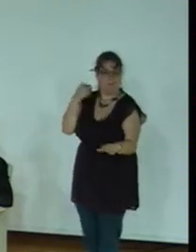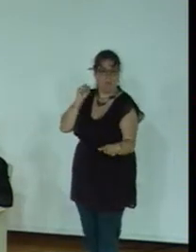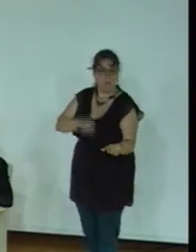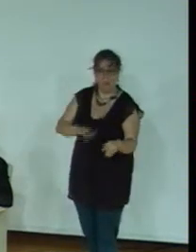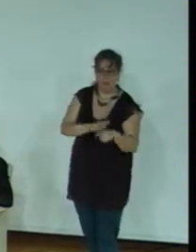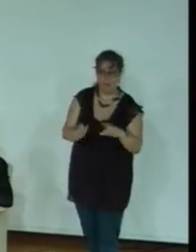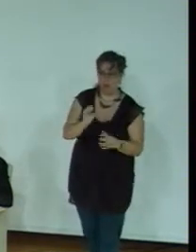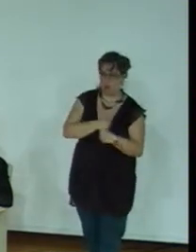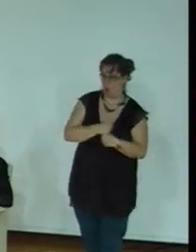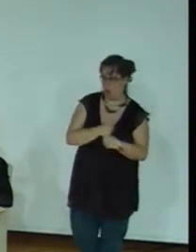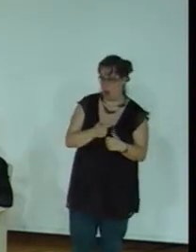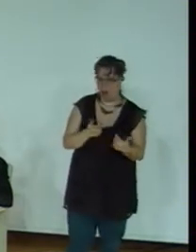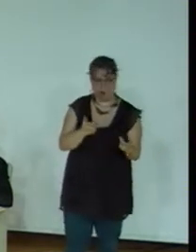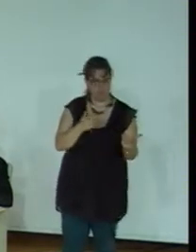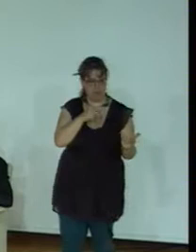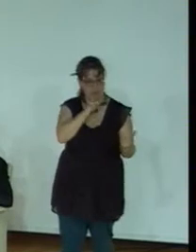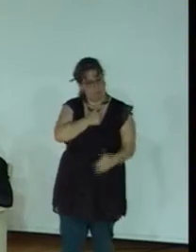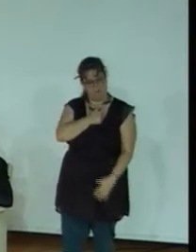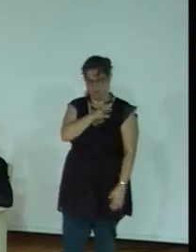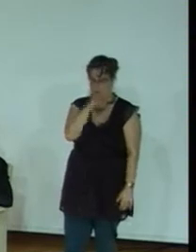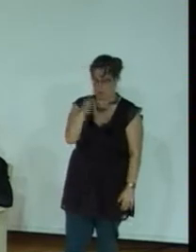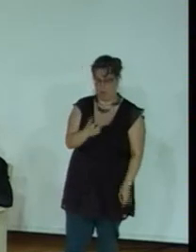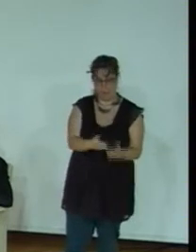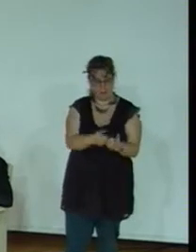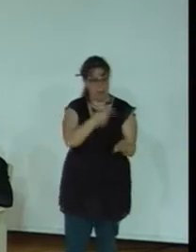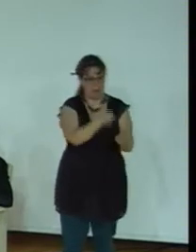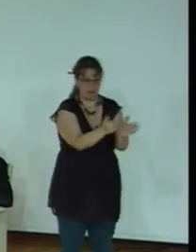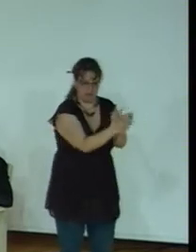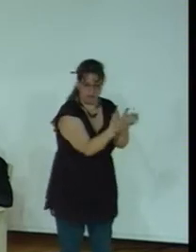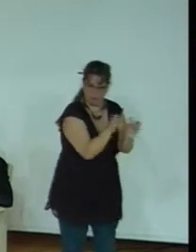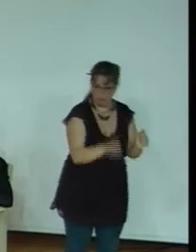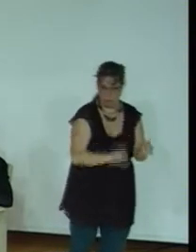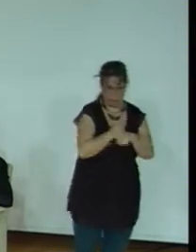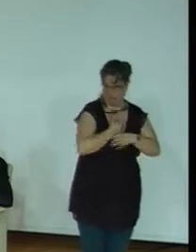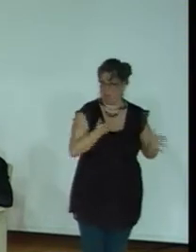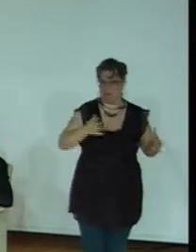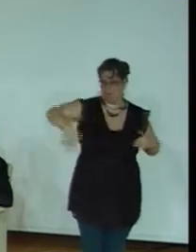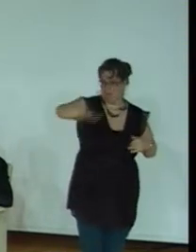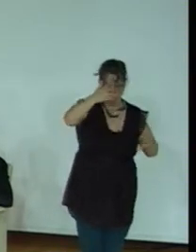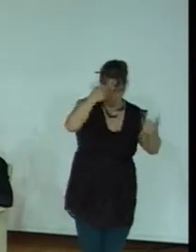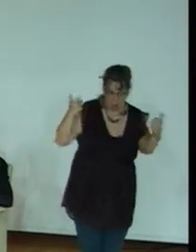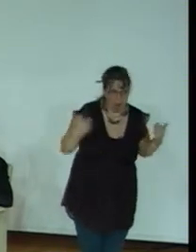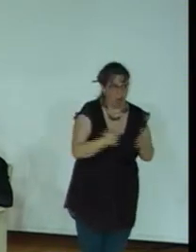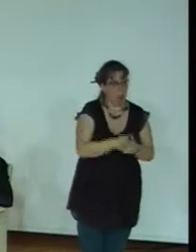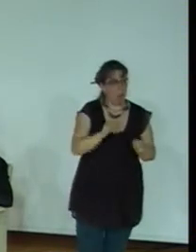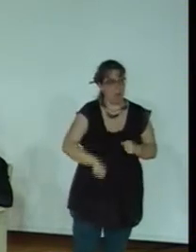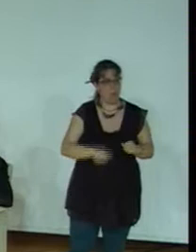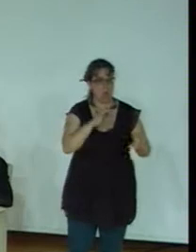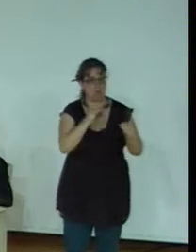nombre de choses de manière réellement privée. On pouvait acheter un livre, on pouvait parler avec des gens, on